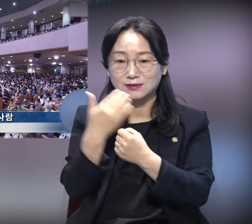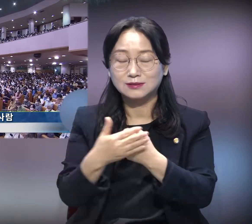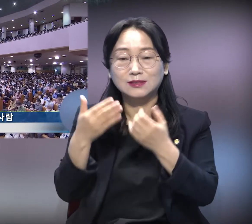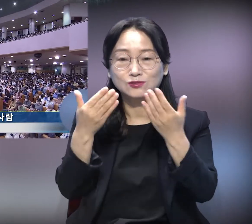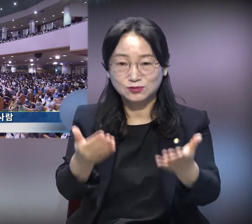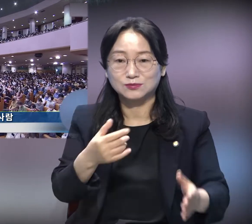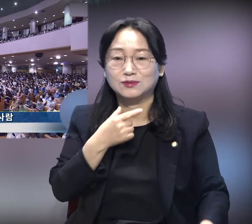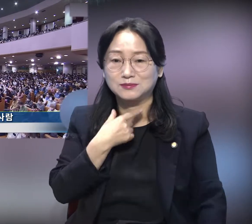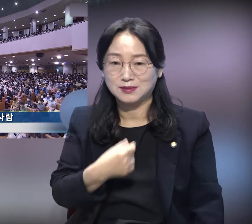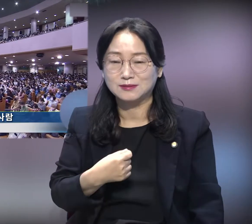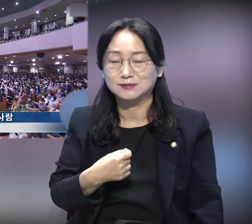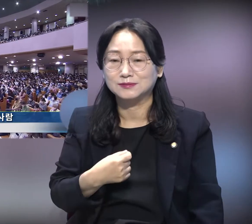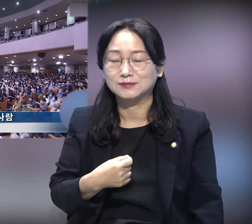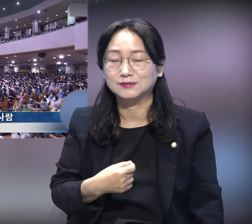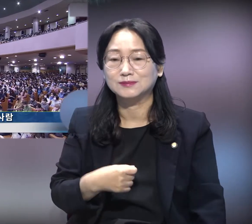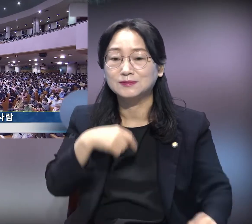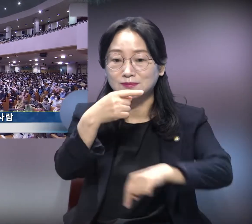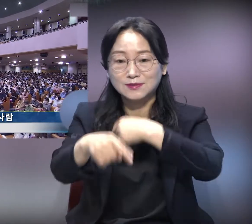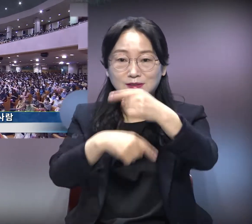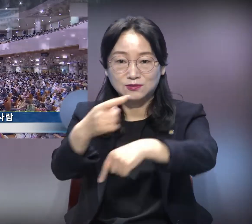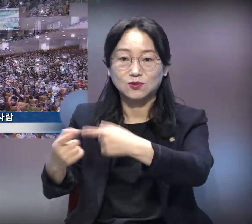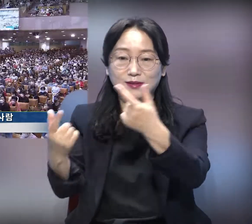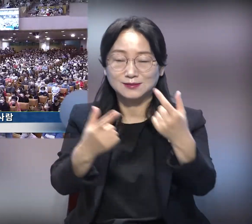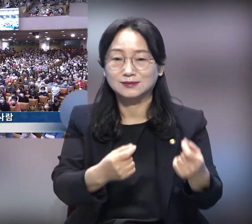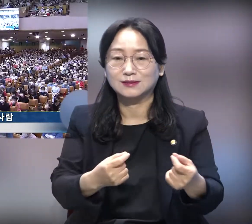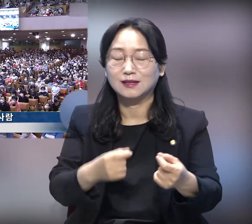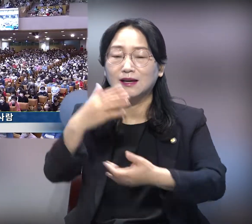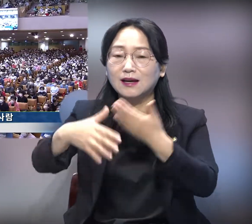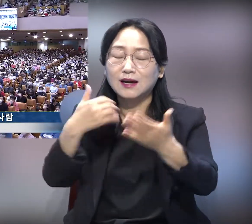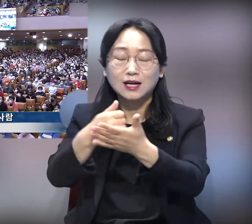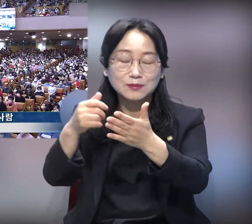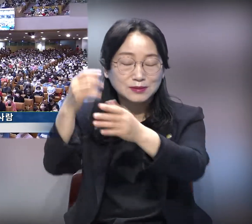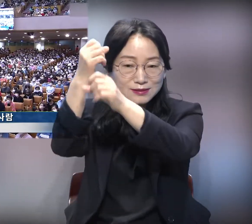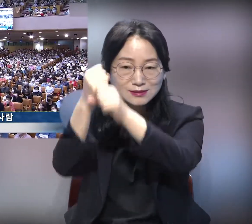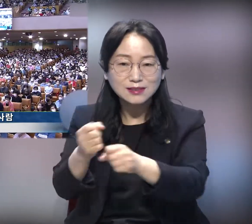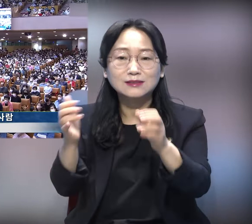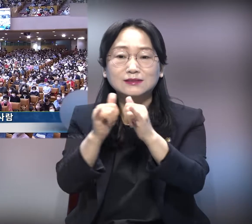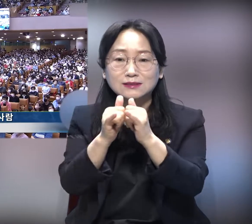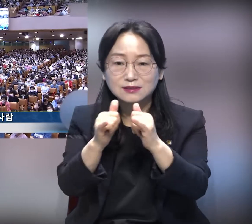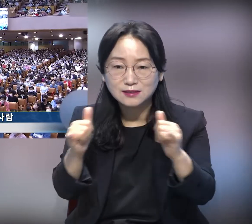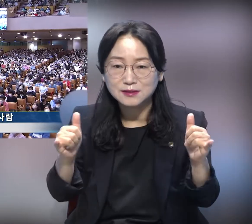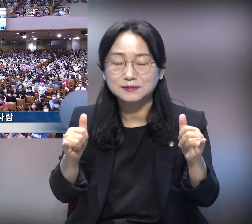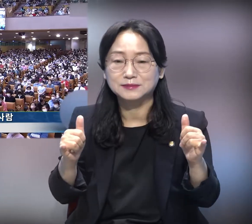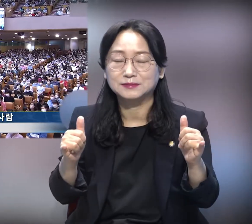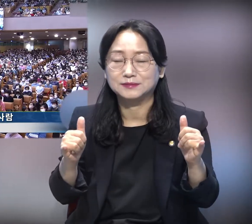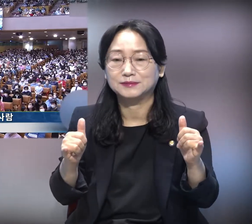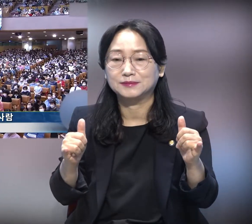말씀의 은혜를 나누기 원합니다. 제목을 한번 크게 따라해 주시기 바랍니다. 하나님을 의지하는 사람,